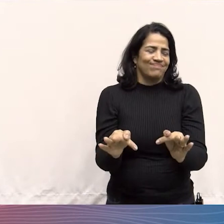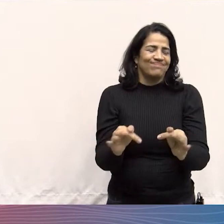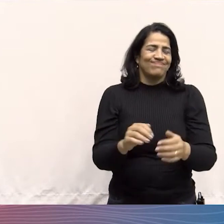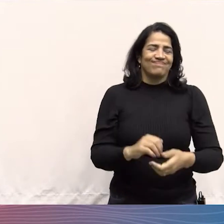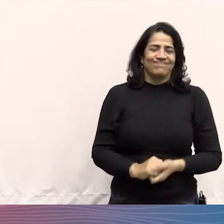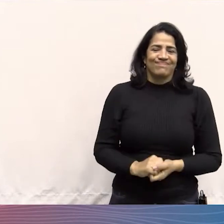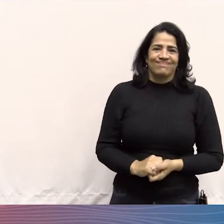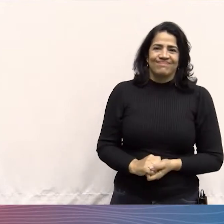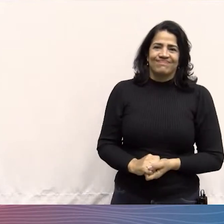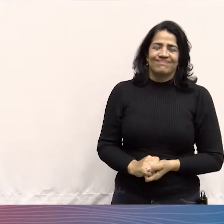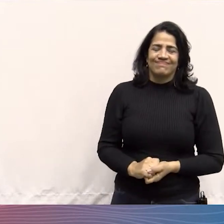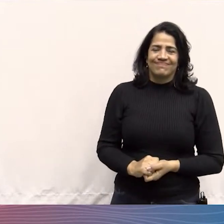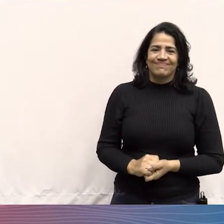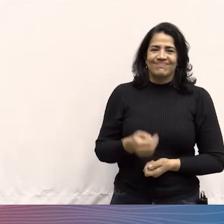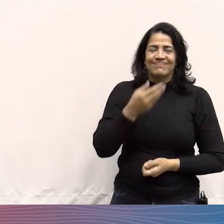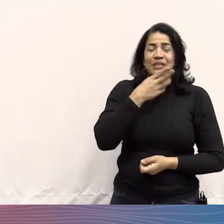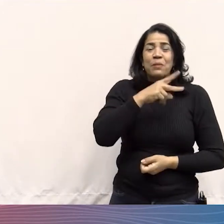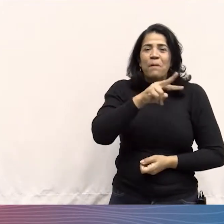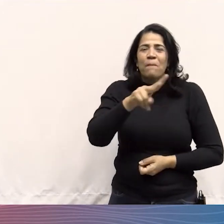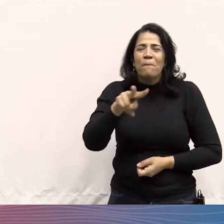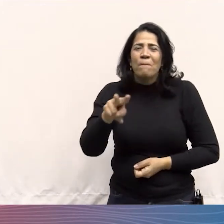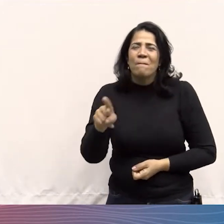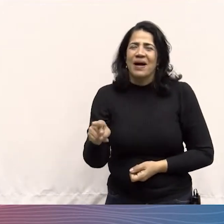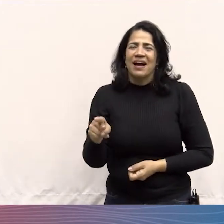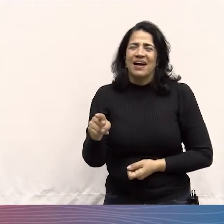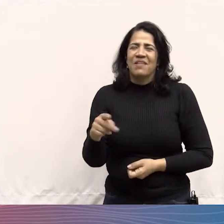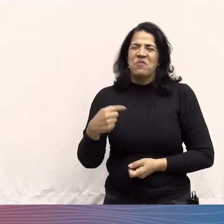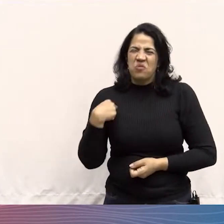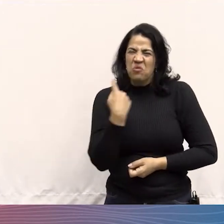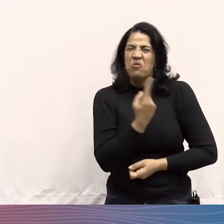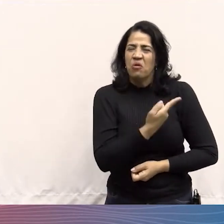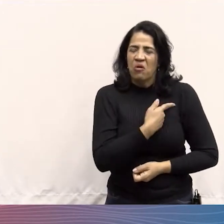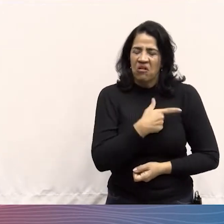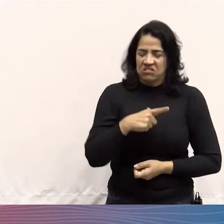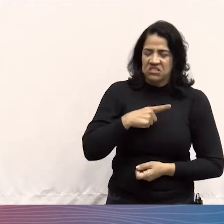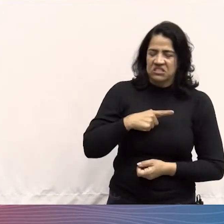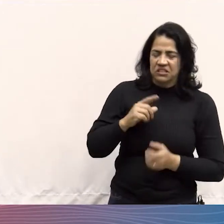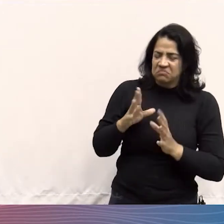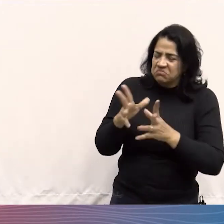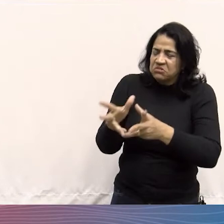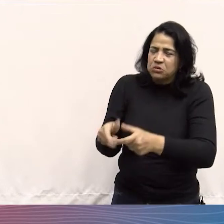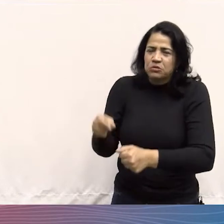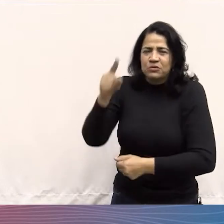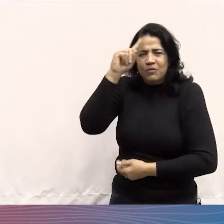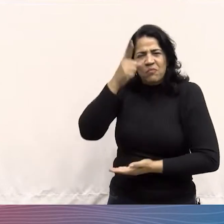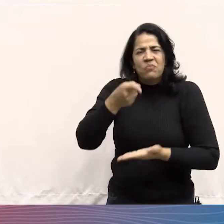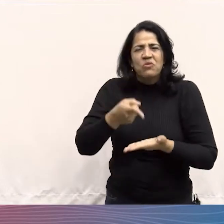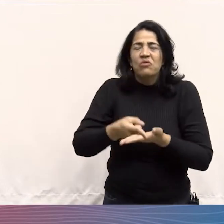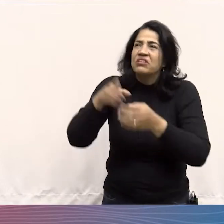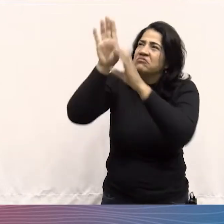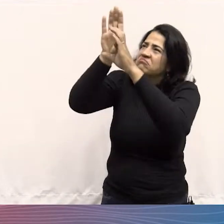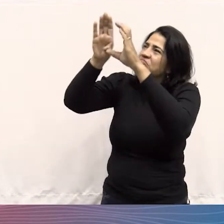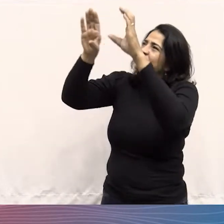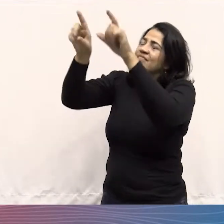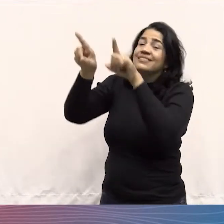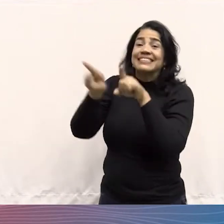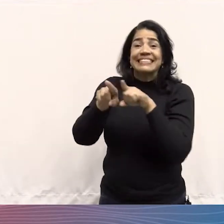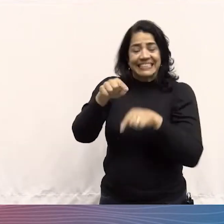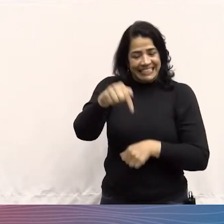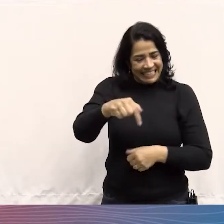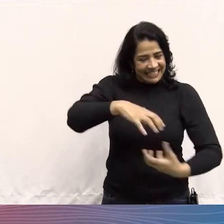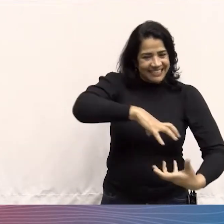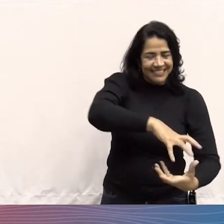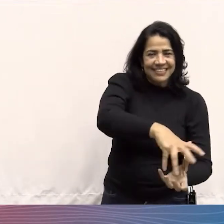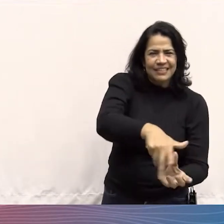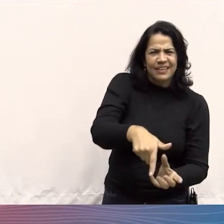Irmãos, nós temos toda a autoridade nos céus e na terra. Você